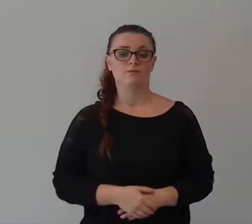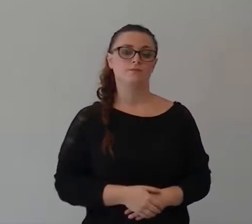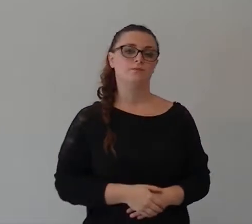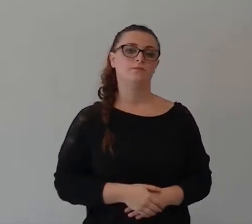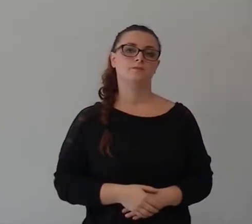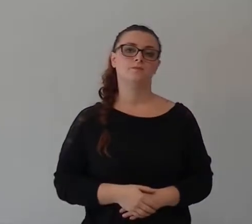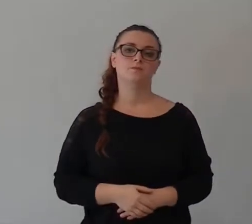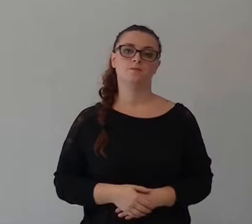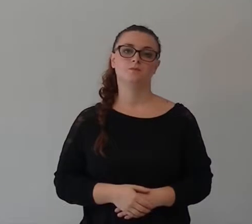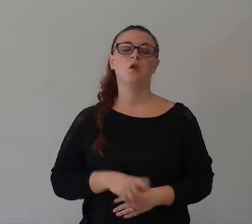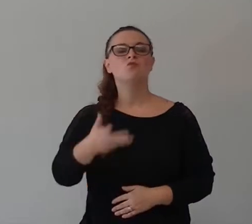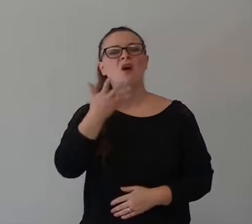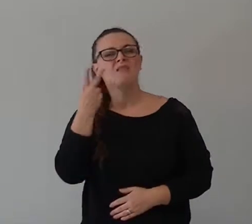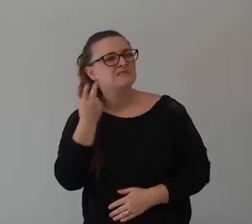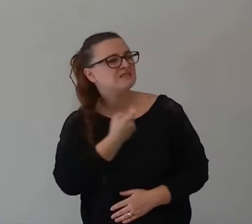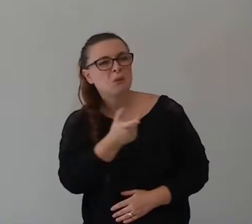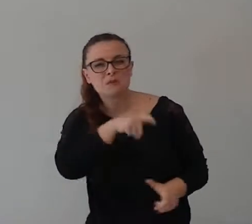Quante volte hai visto qualcuno in difficoltà?